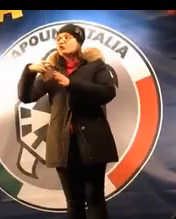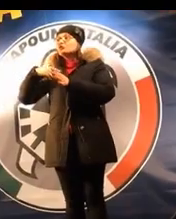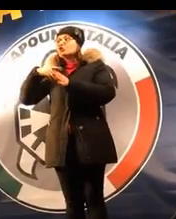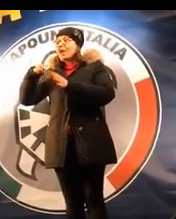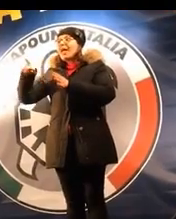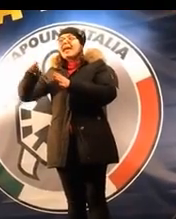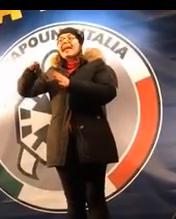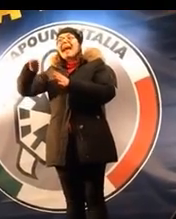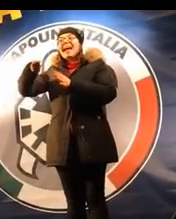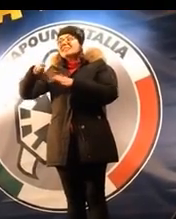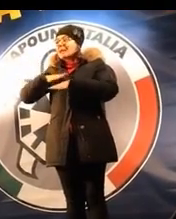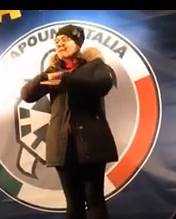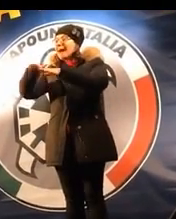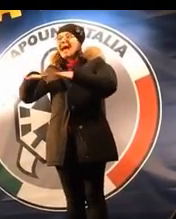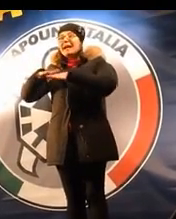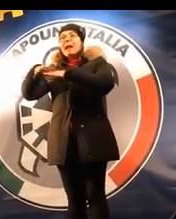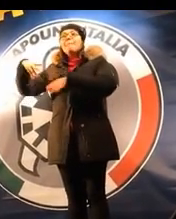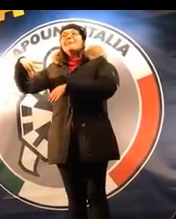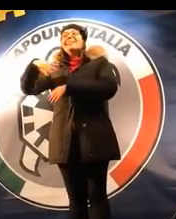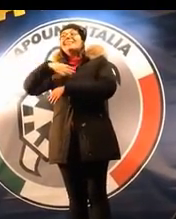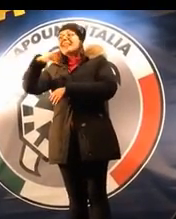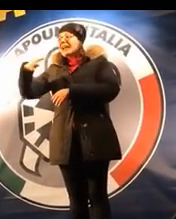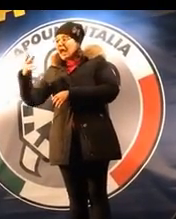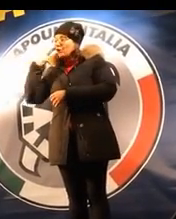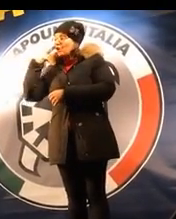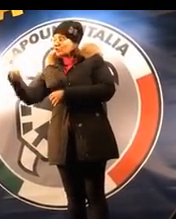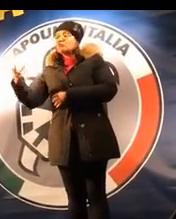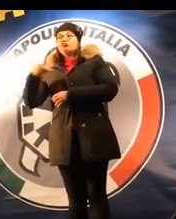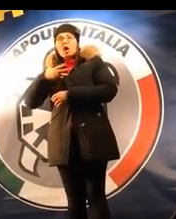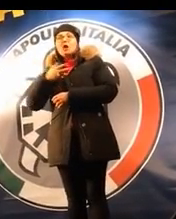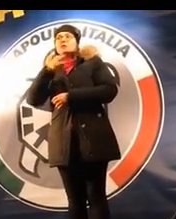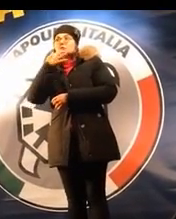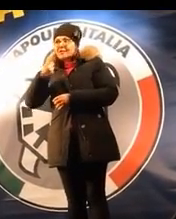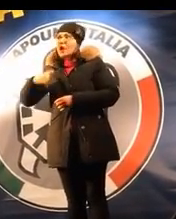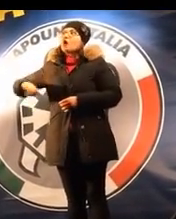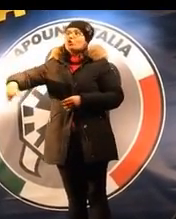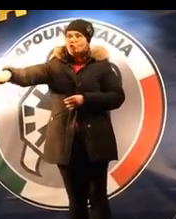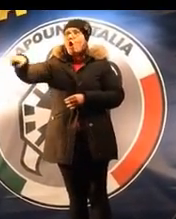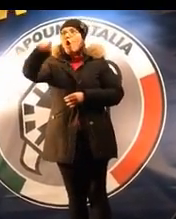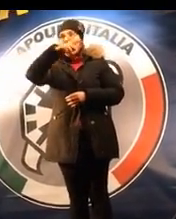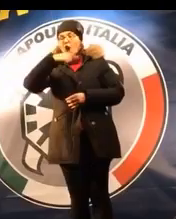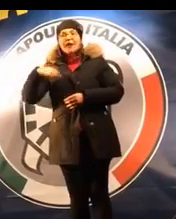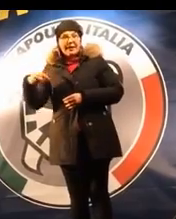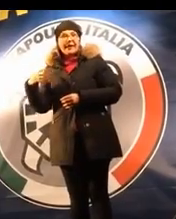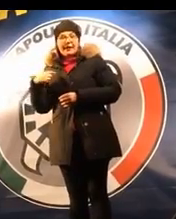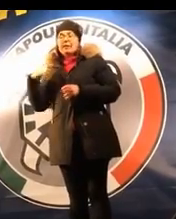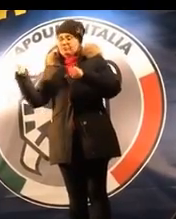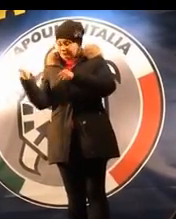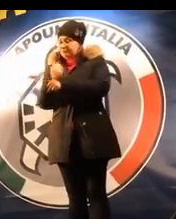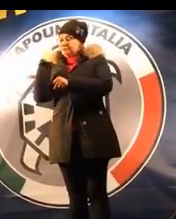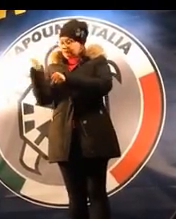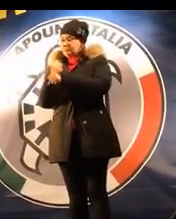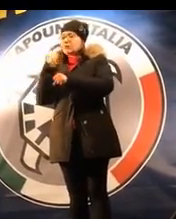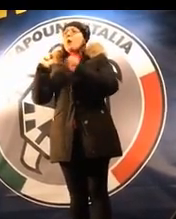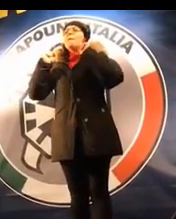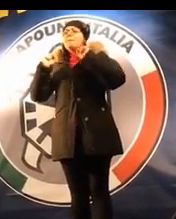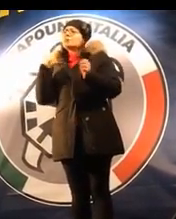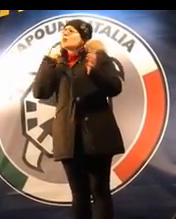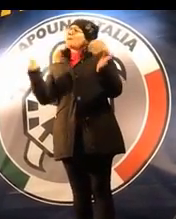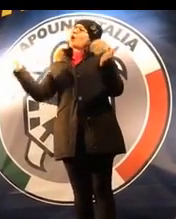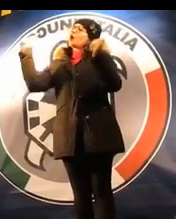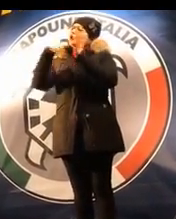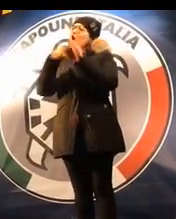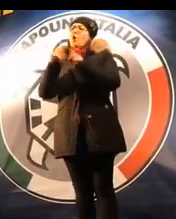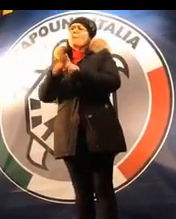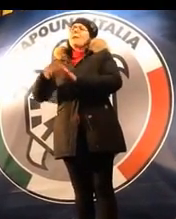Mediterraneo. Questa è ancora una grande nazione di lavoratori e possiamo tornare ad essere la quarta o la quinta economia del mondo, possiamo tornare